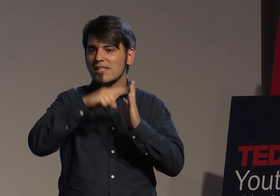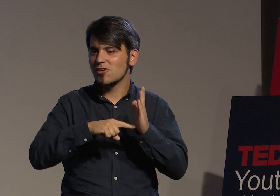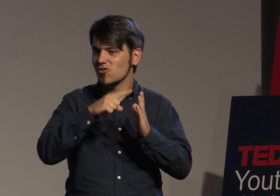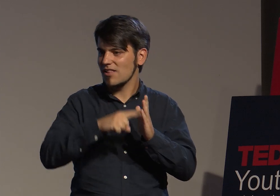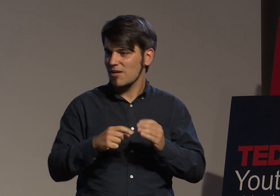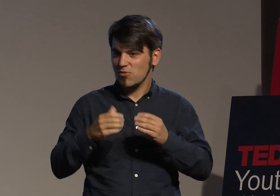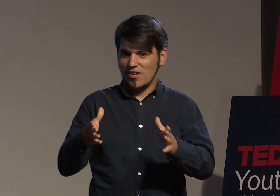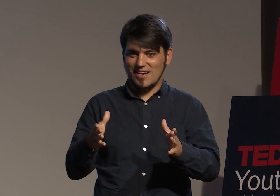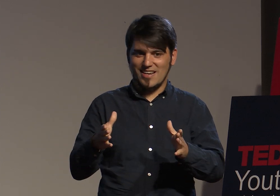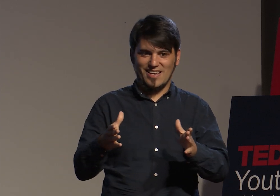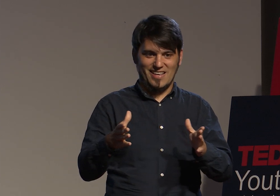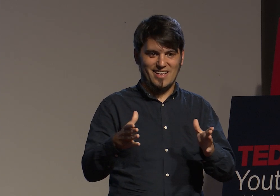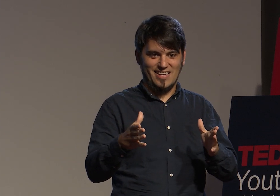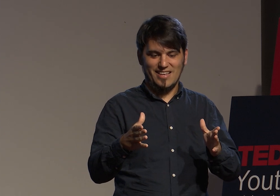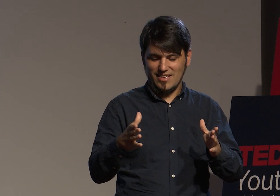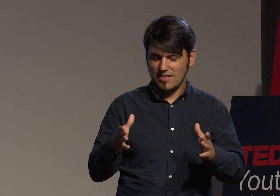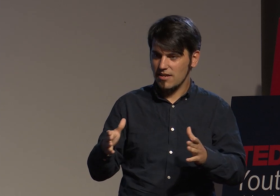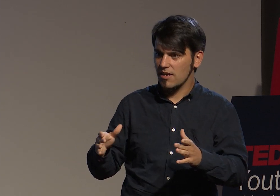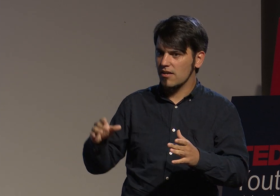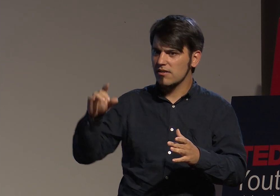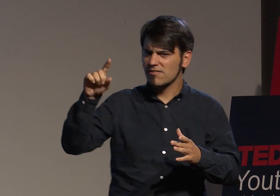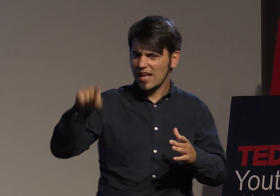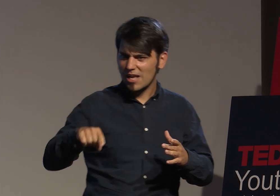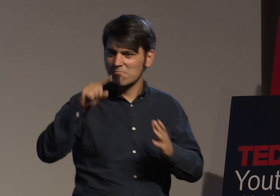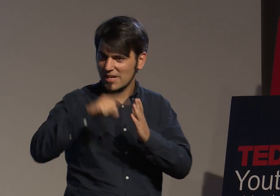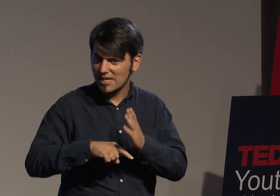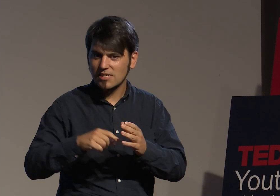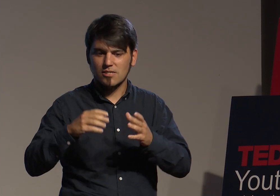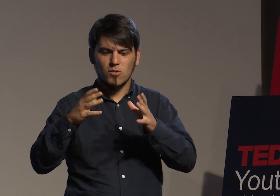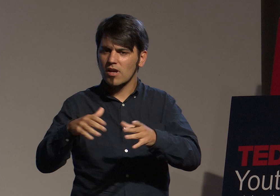Когато станах на 16 години, аз почнах да получавам ежемесечен подарък.